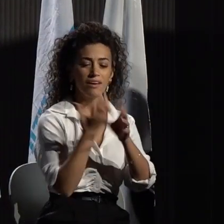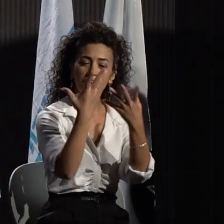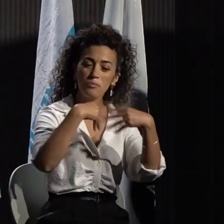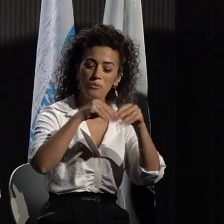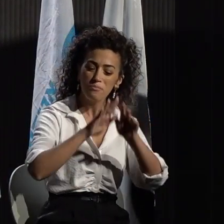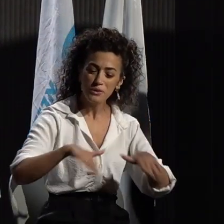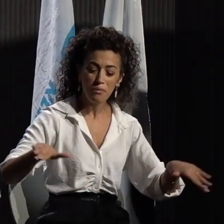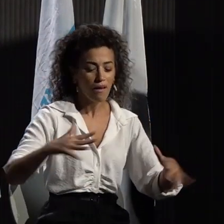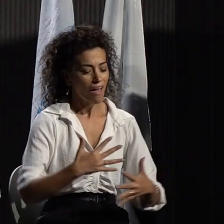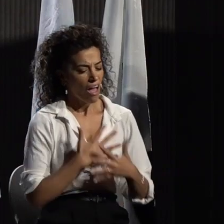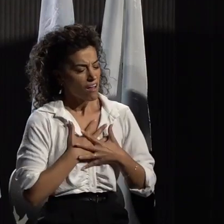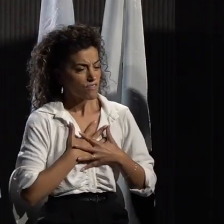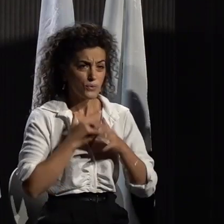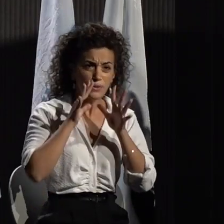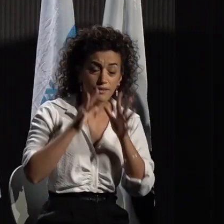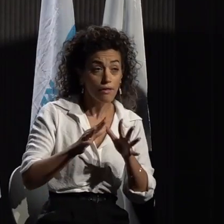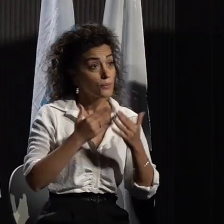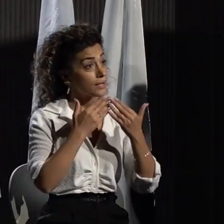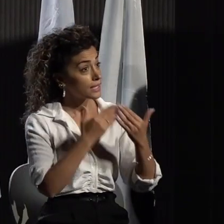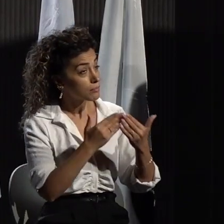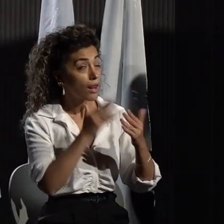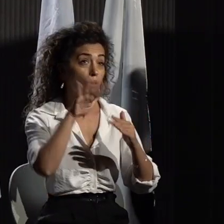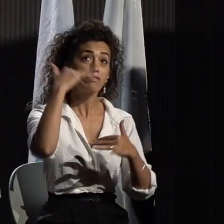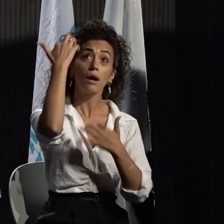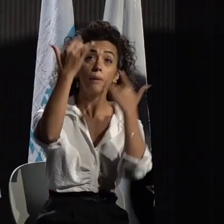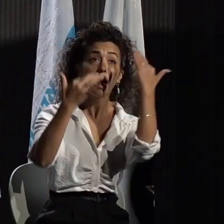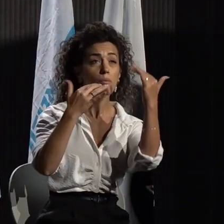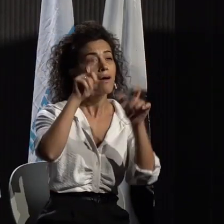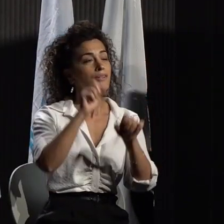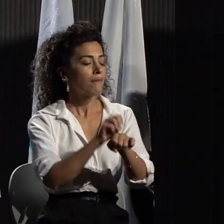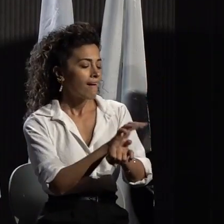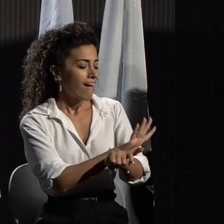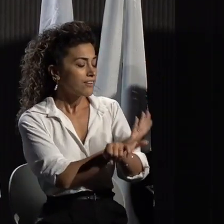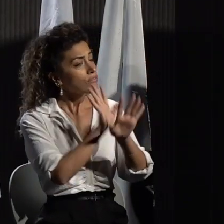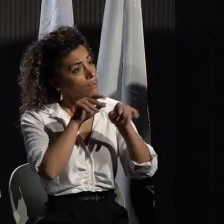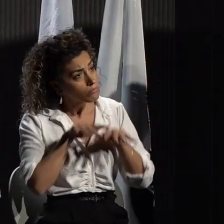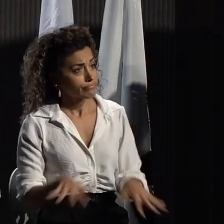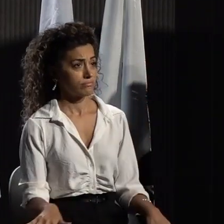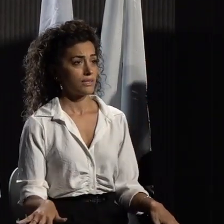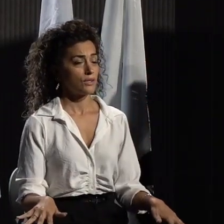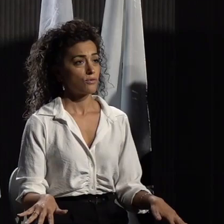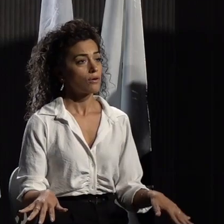משפחות אהבו ונעו התפללו ו לו התרגשו והתייאשתי